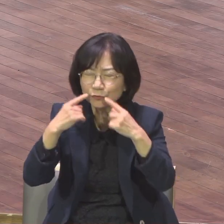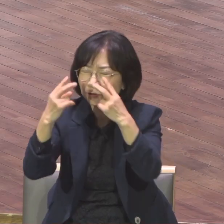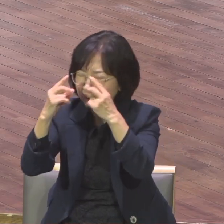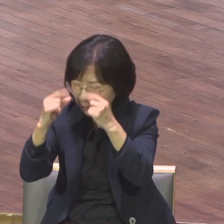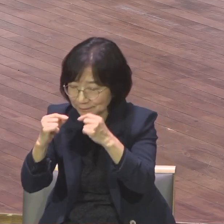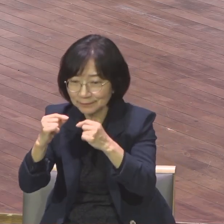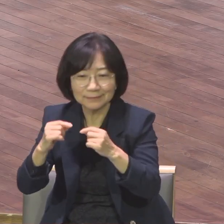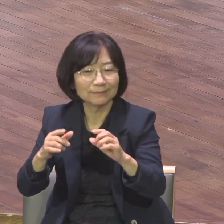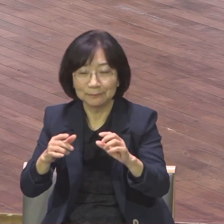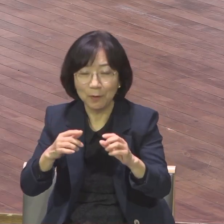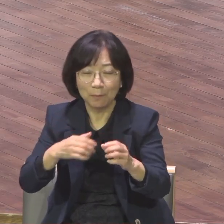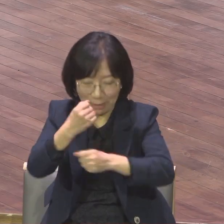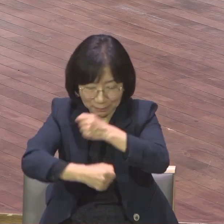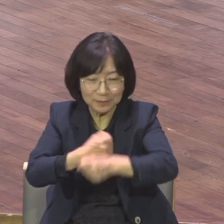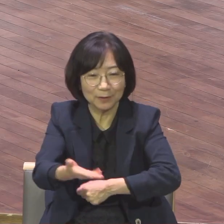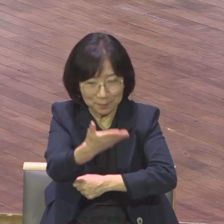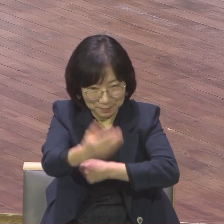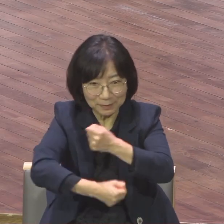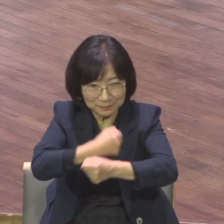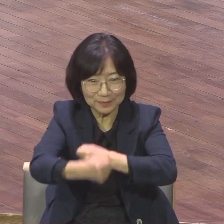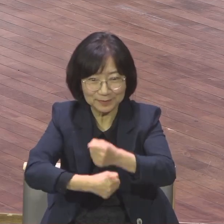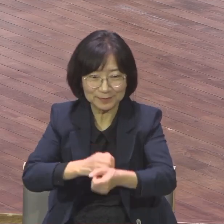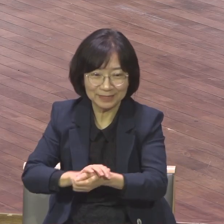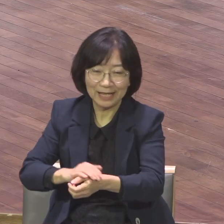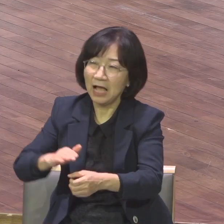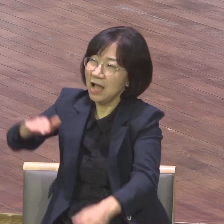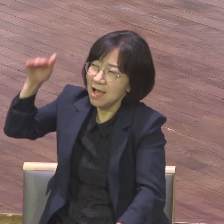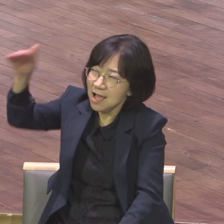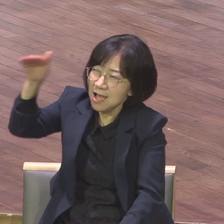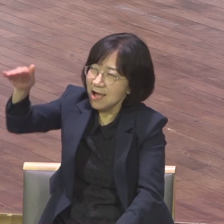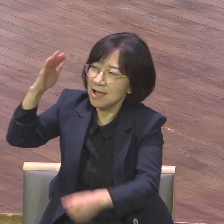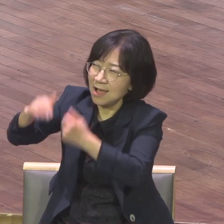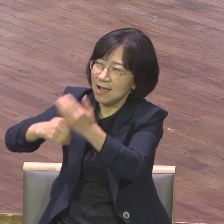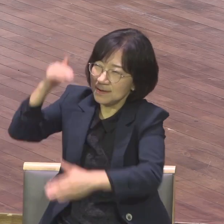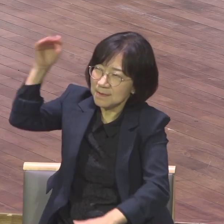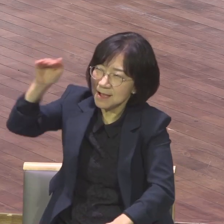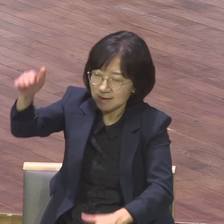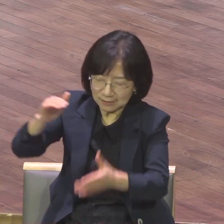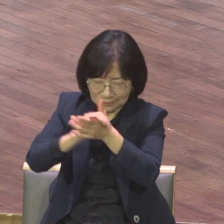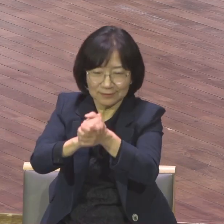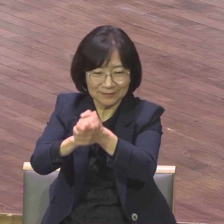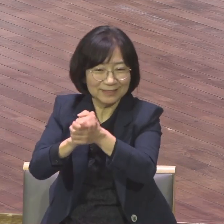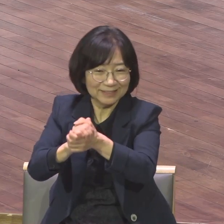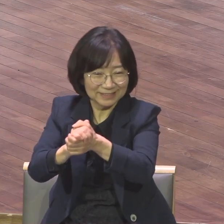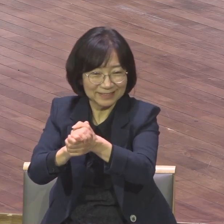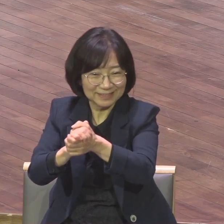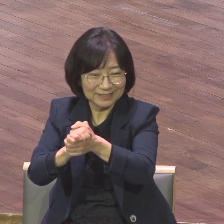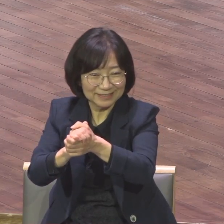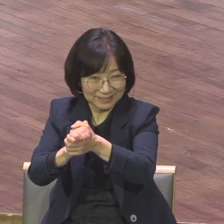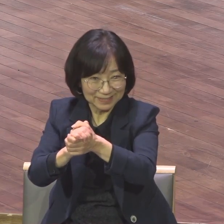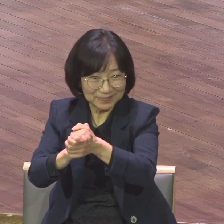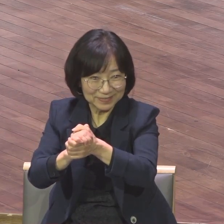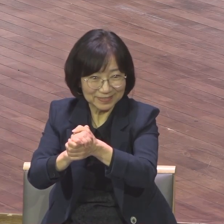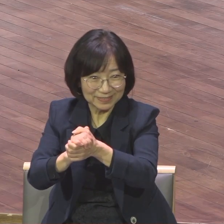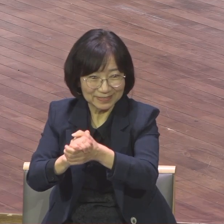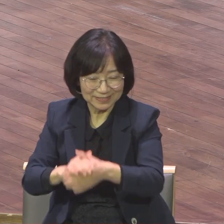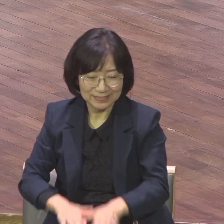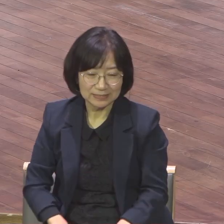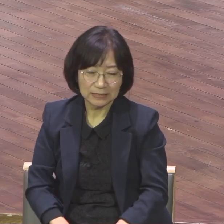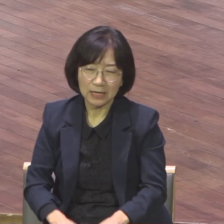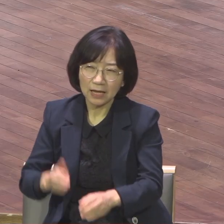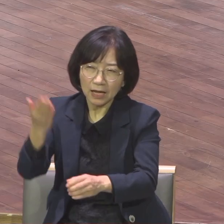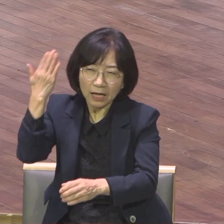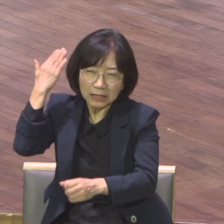눈 뜨고 기도, 하늘 쳐다보고 기도하잖아요. 눈 감고 눈 뜨고가 상관없단 말이에요. 여러분이 하나님 앞에 하면 된단